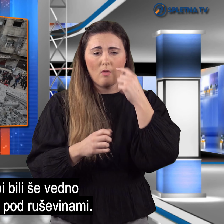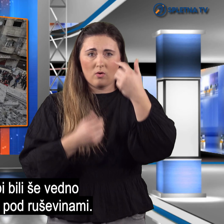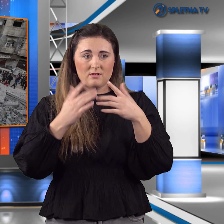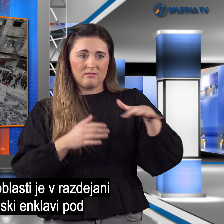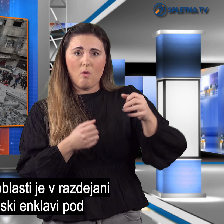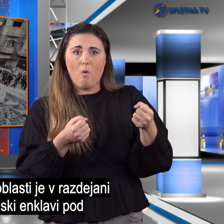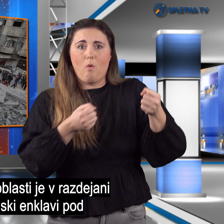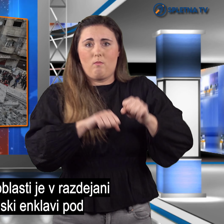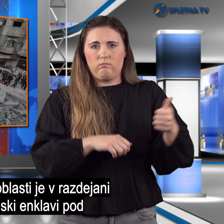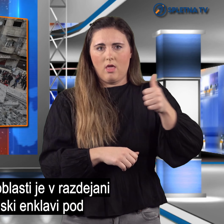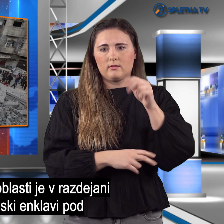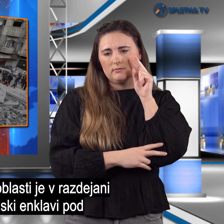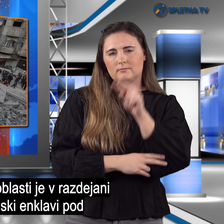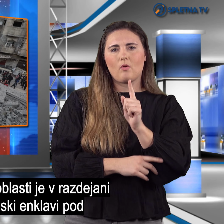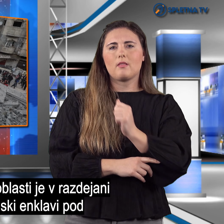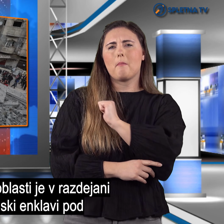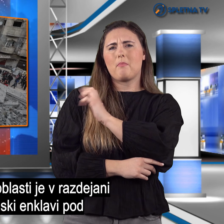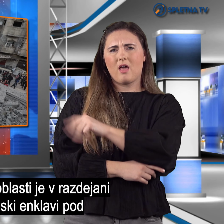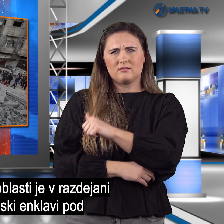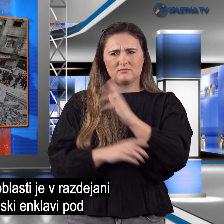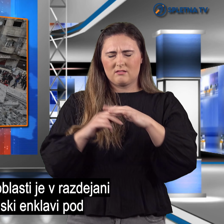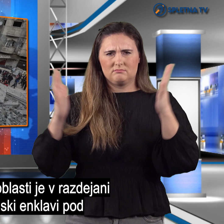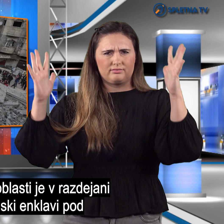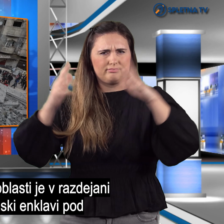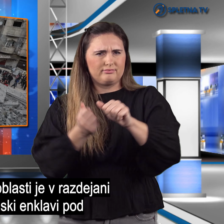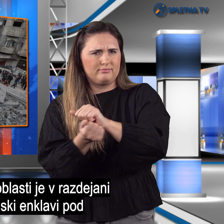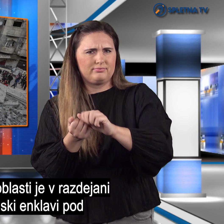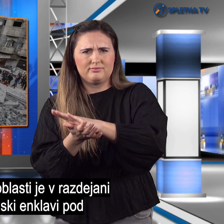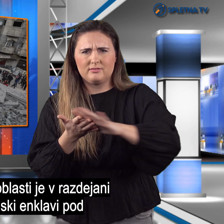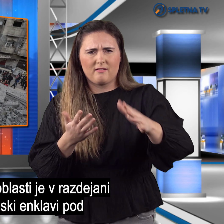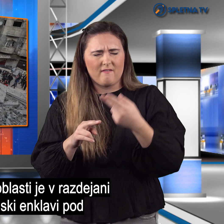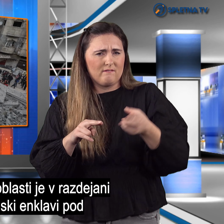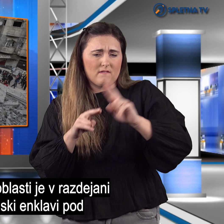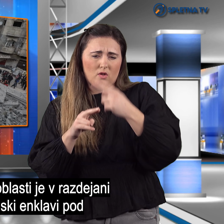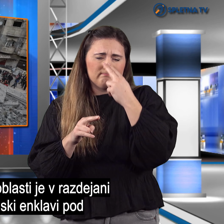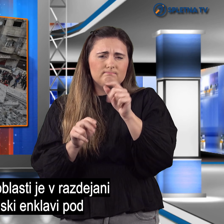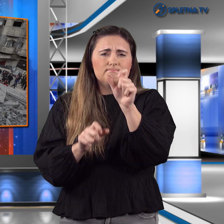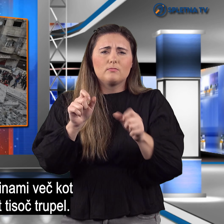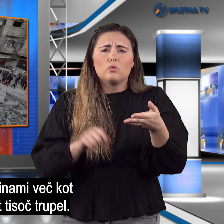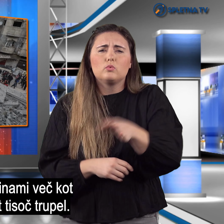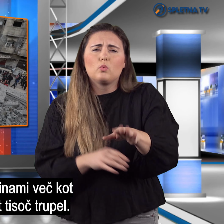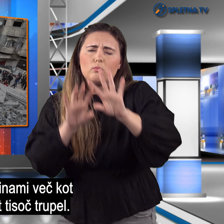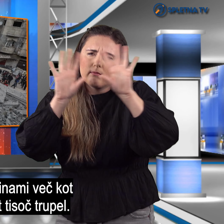Po ocenah oblasti je v razdejani palestinski enklavi pod ruševinami več kot 10.000 trupel.